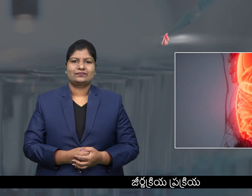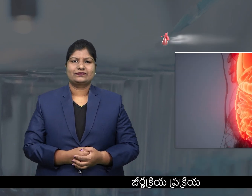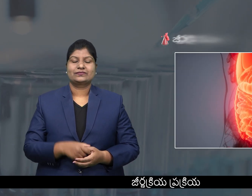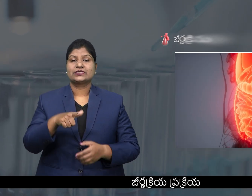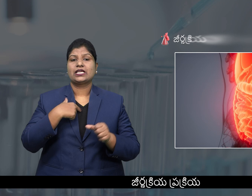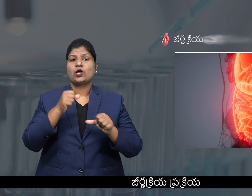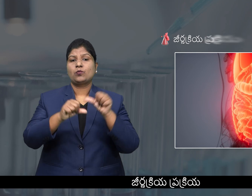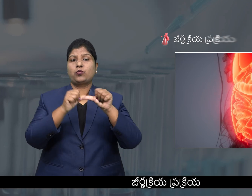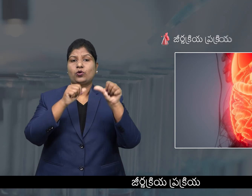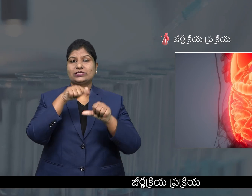జీర్ణక్రియ ప్రక్రియ,